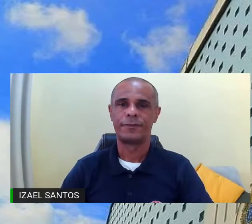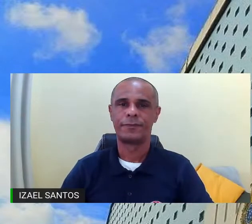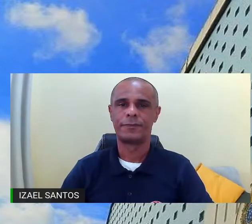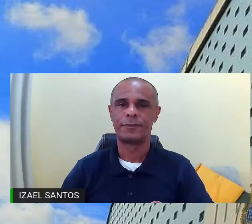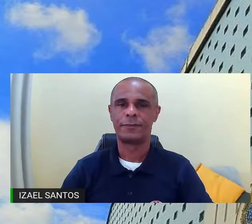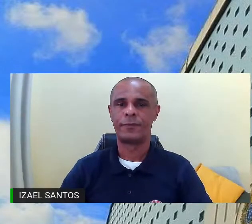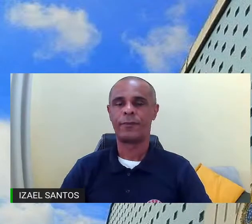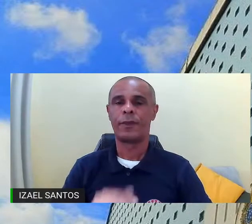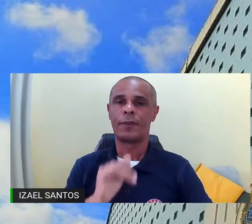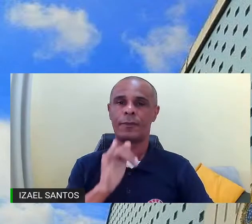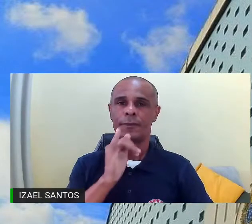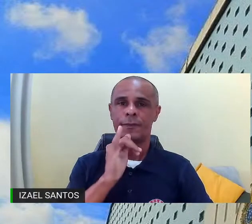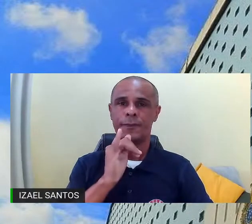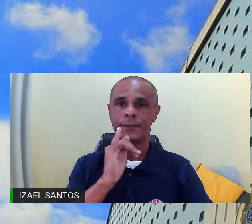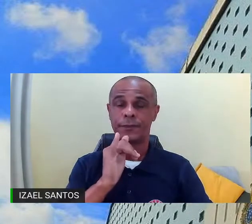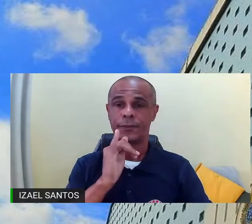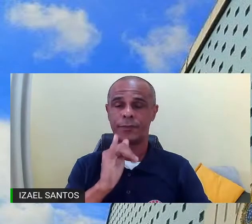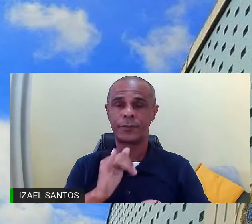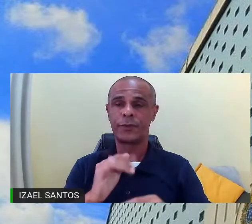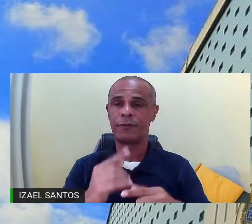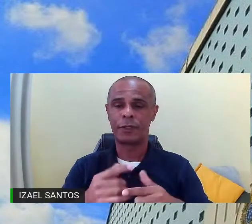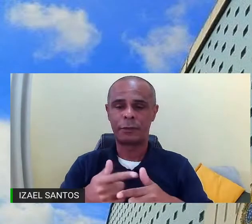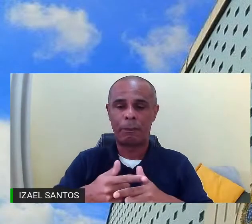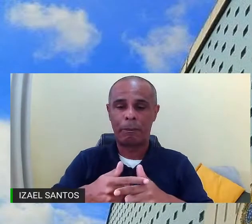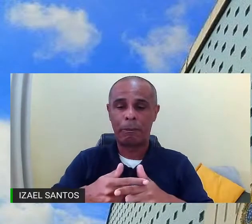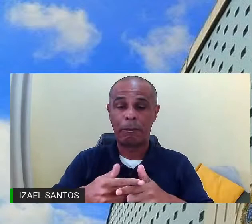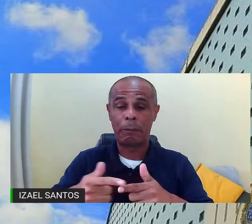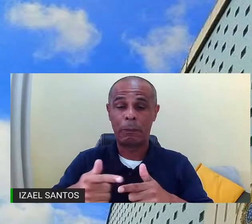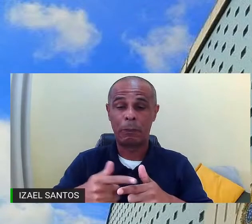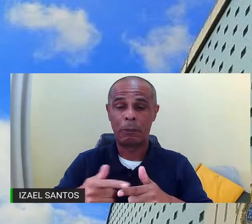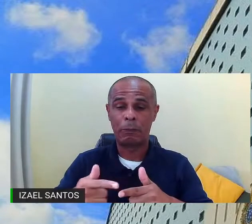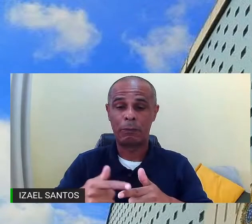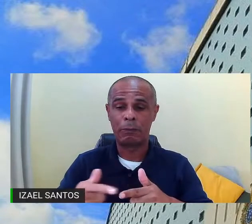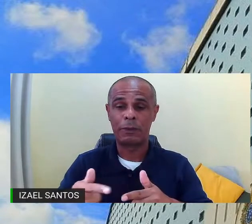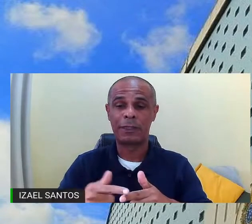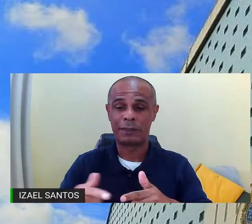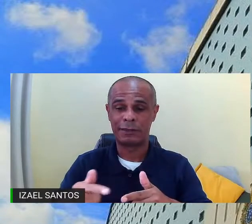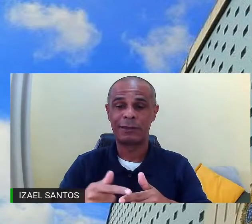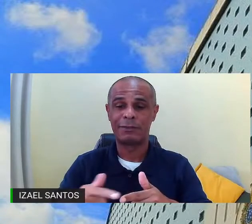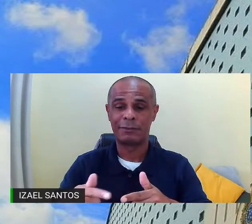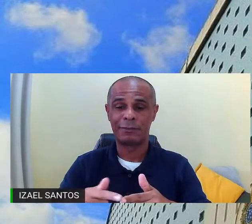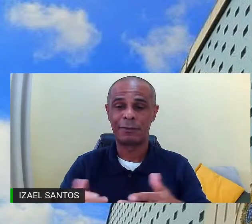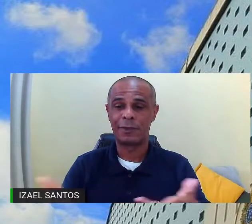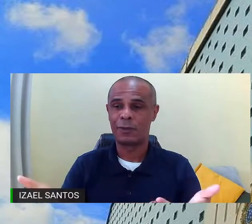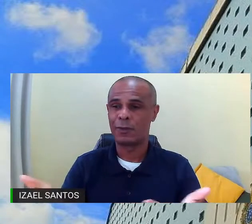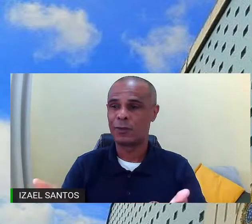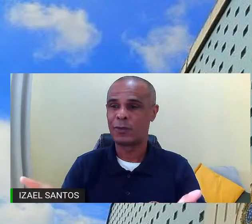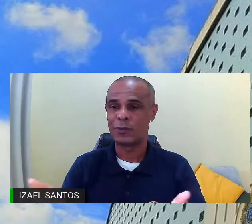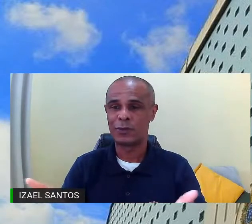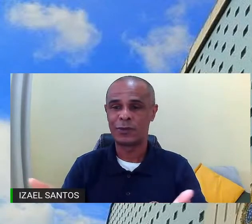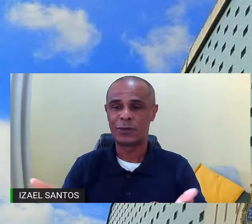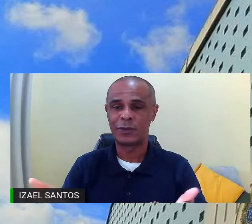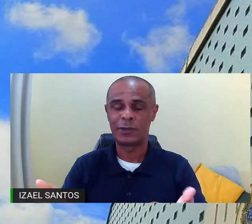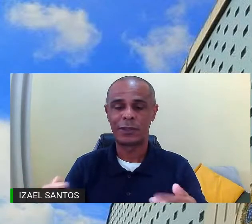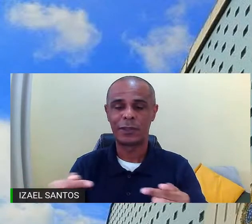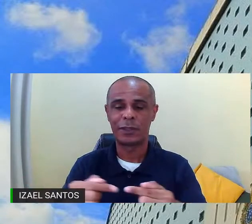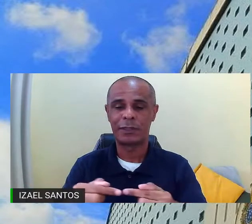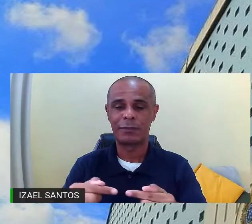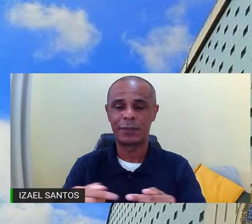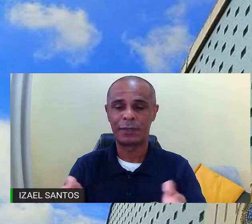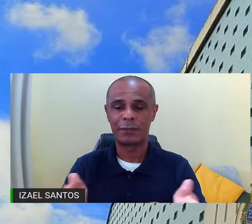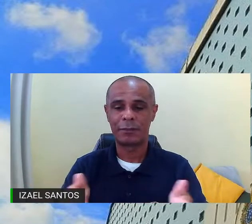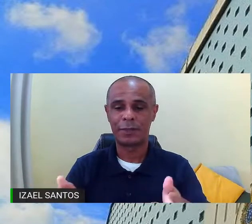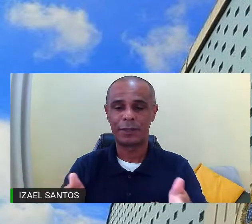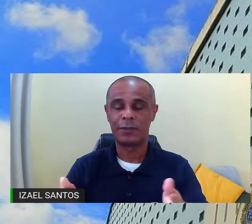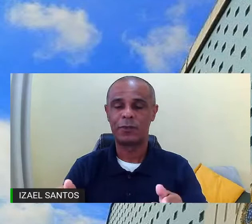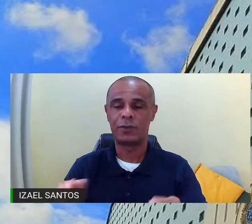Quando eu falo no desafio de administrar o caos legalizado, eu refiro-me às circunstâncias sociais